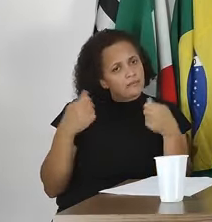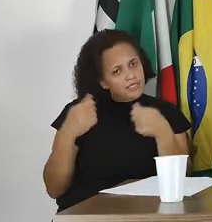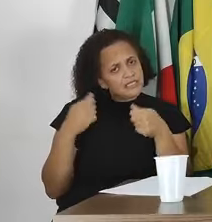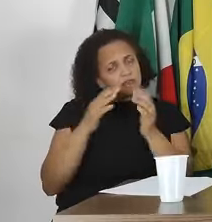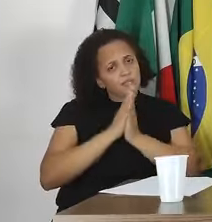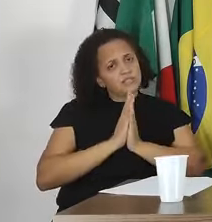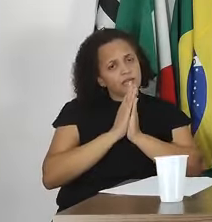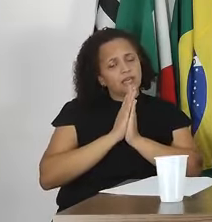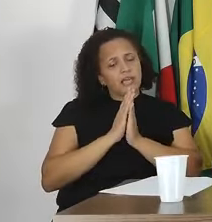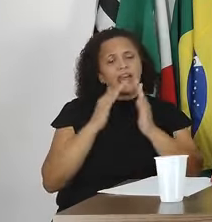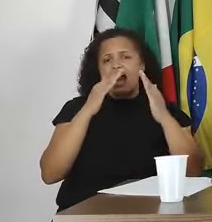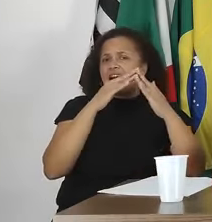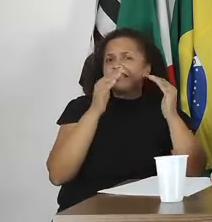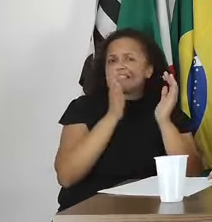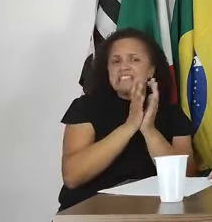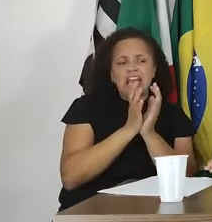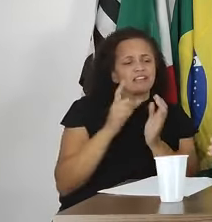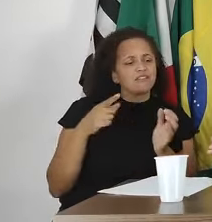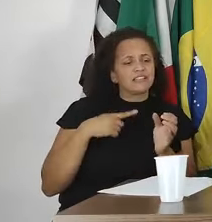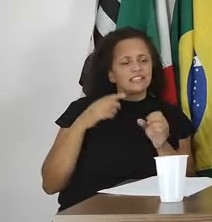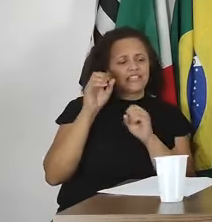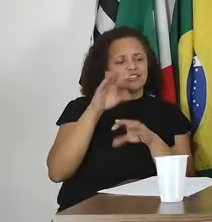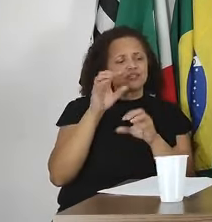estudos maravilhosos,